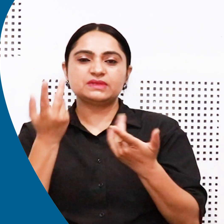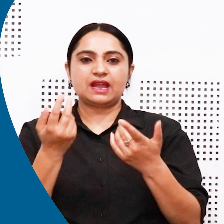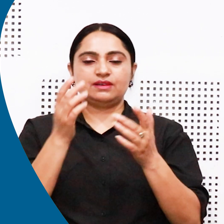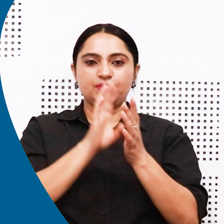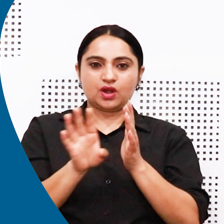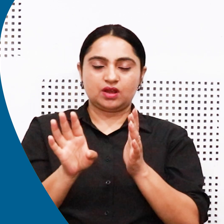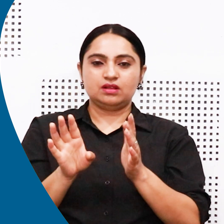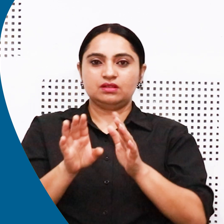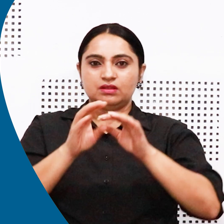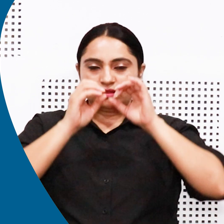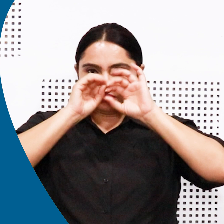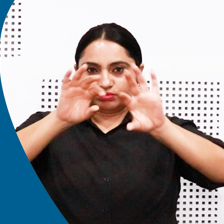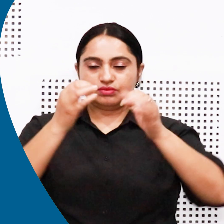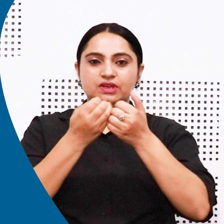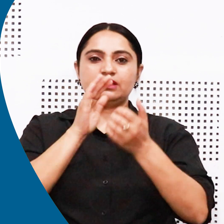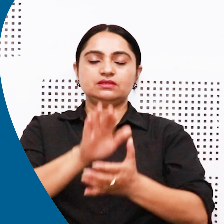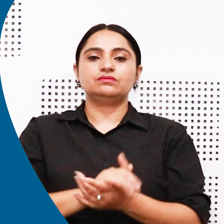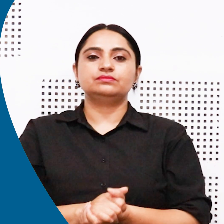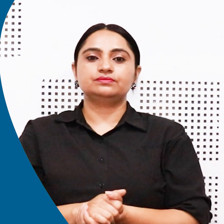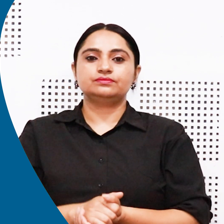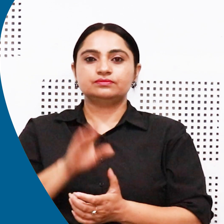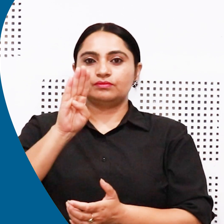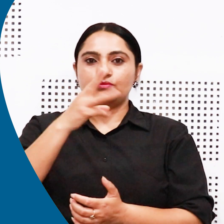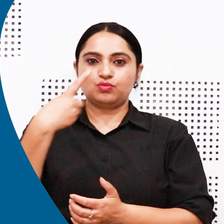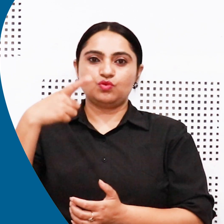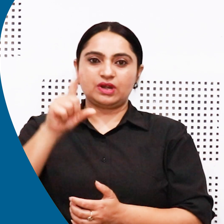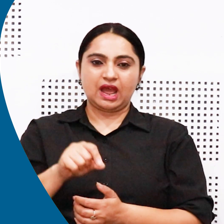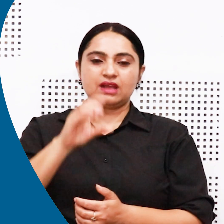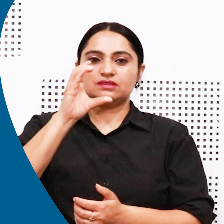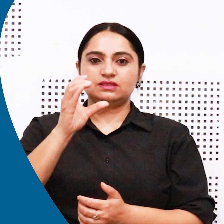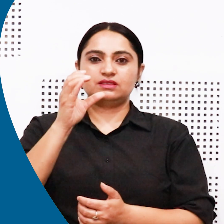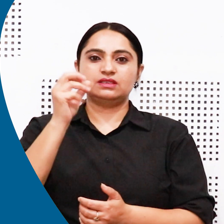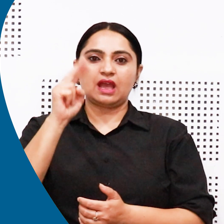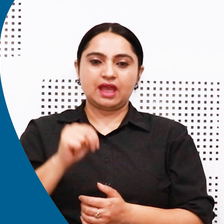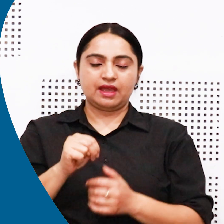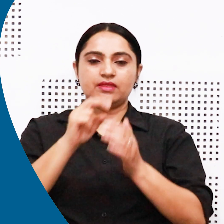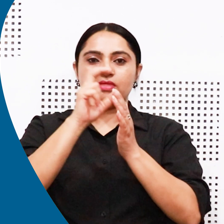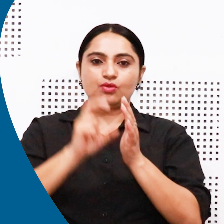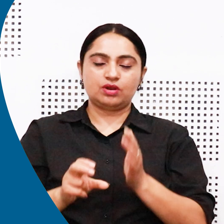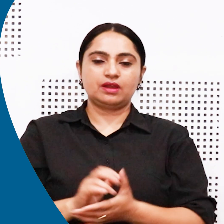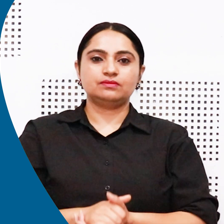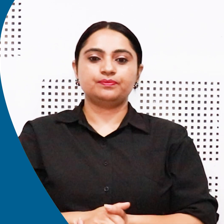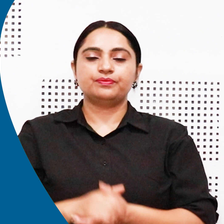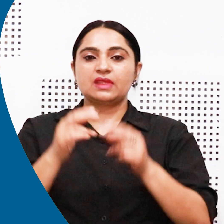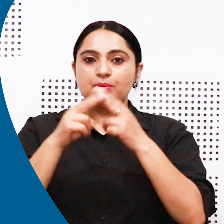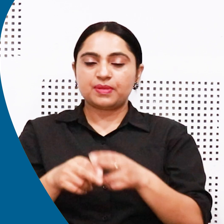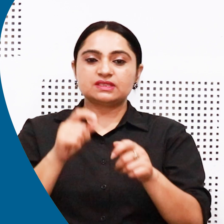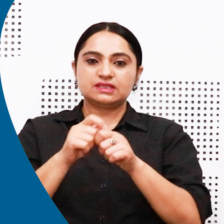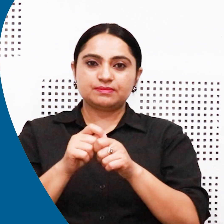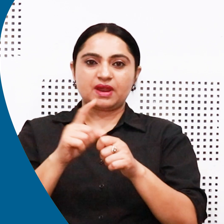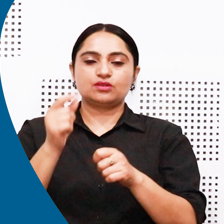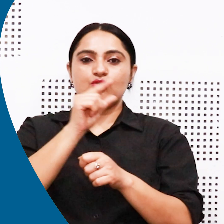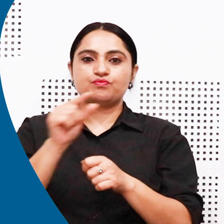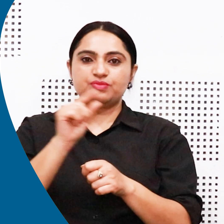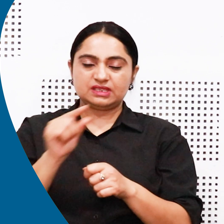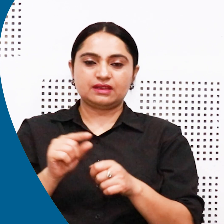माध्यमबाट सार्वजनिक गर्दै आएको छ। बुना घिमिरे, CIN रेडियो सैलुङ, दोलखा। बजेट निर्माणका